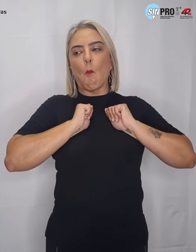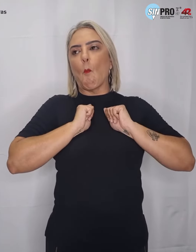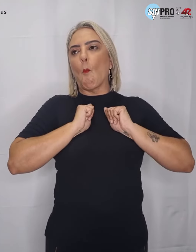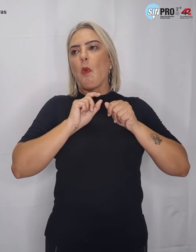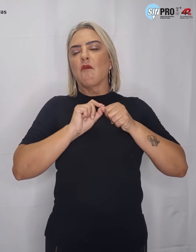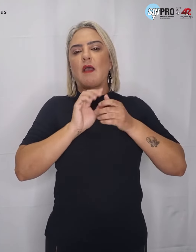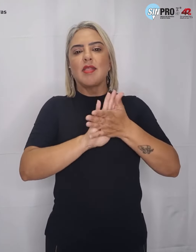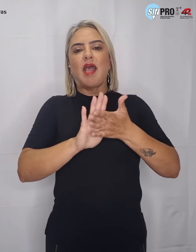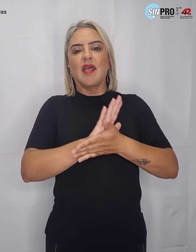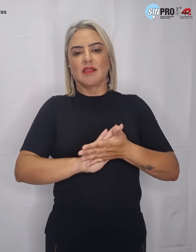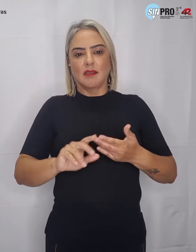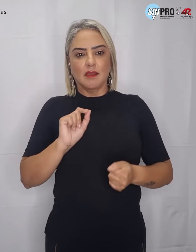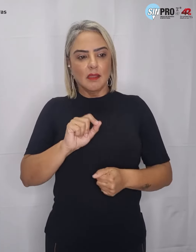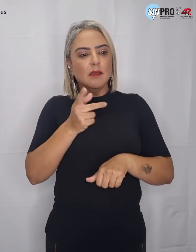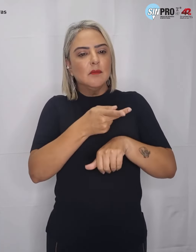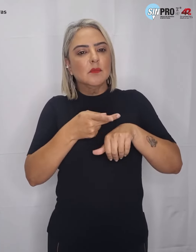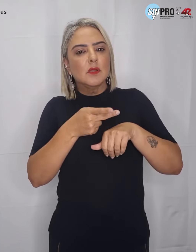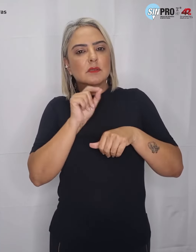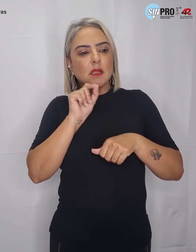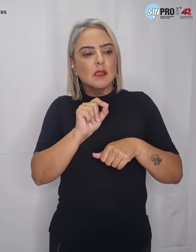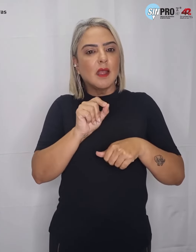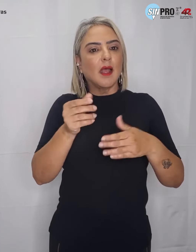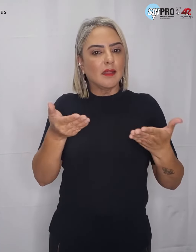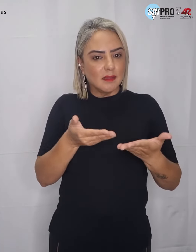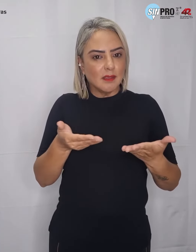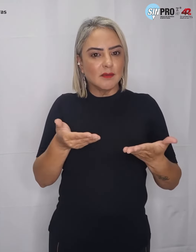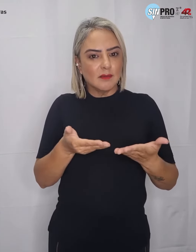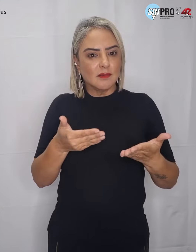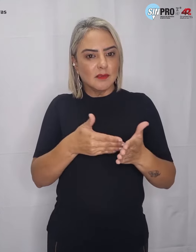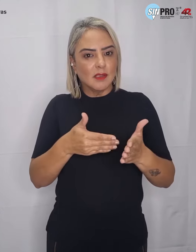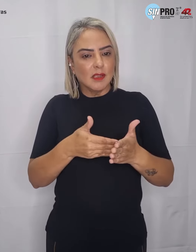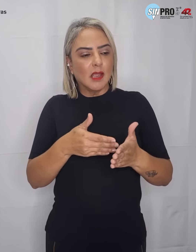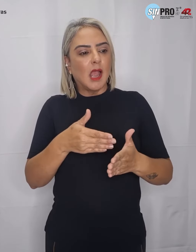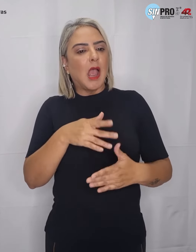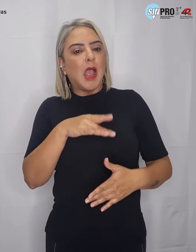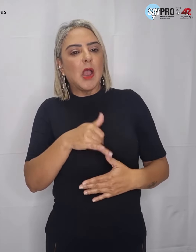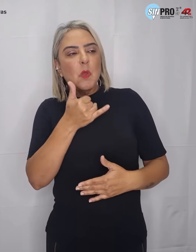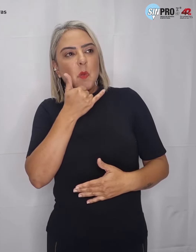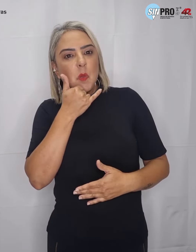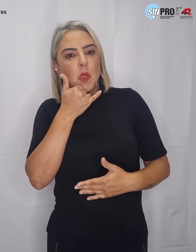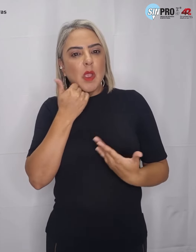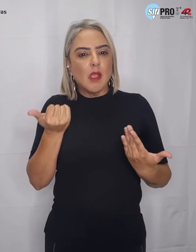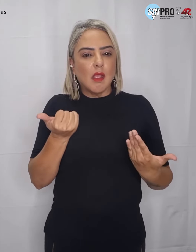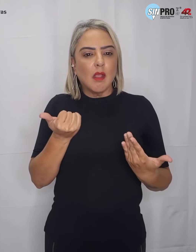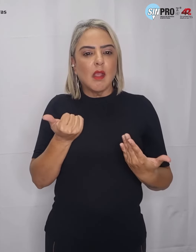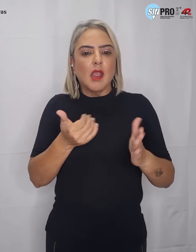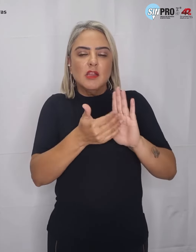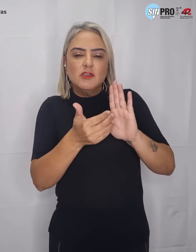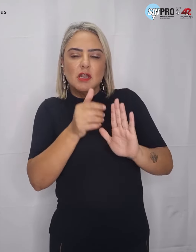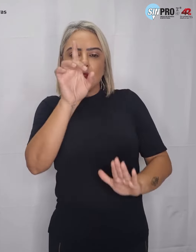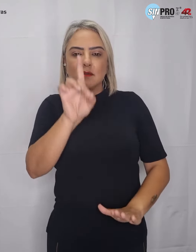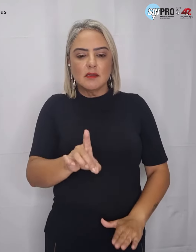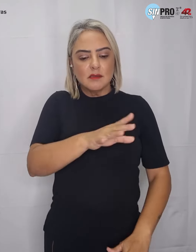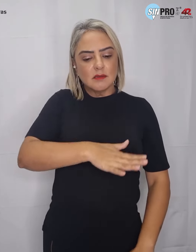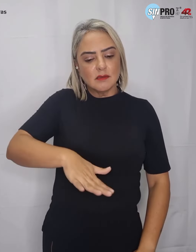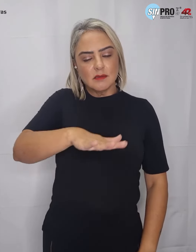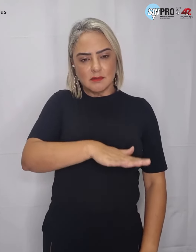e, com isso, buscavam e buscam ainda hoje justificar extinções de direitos desse segmento.